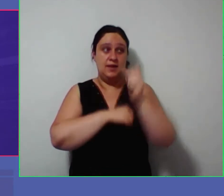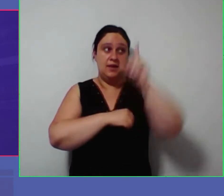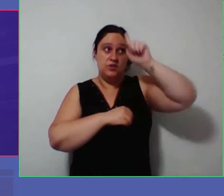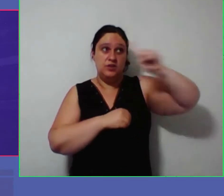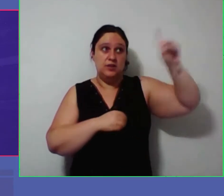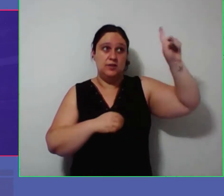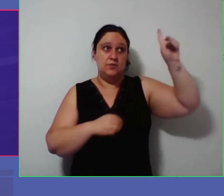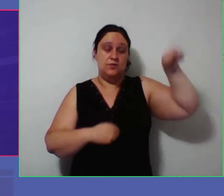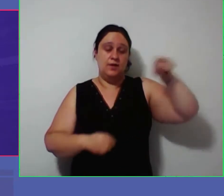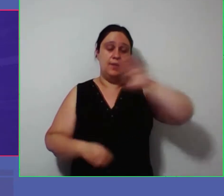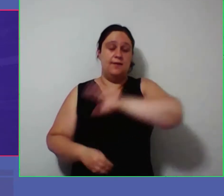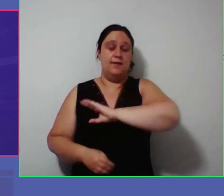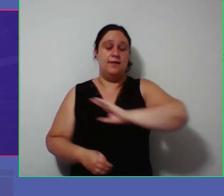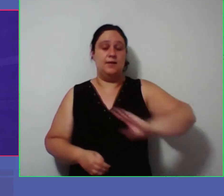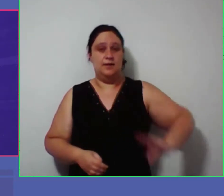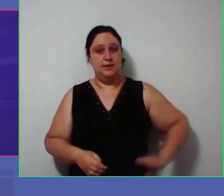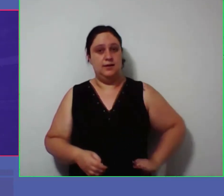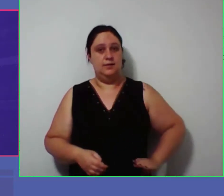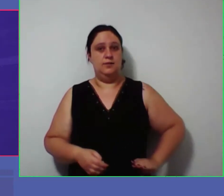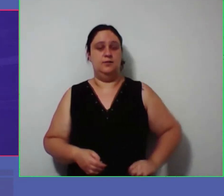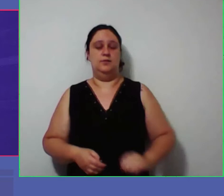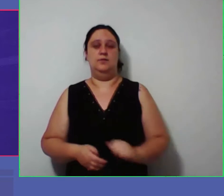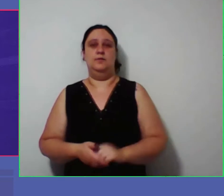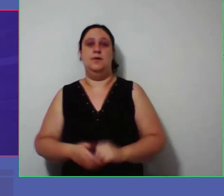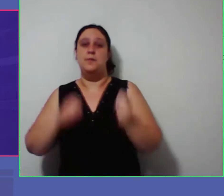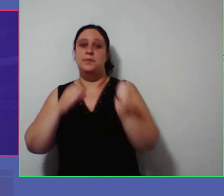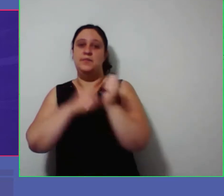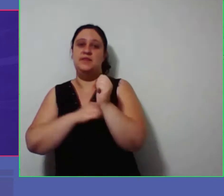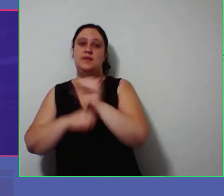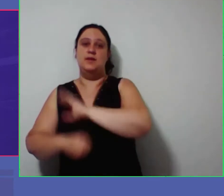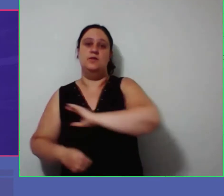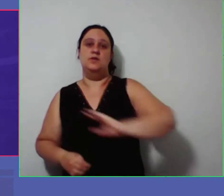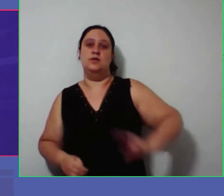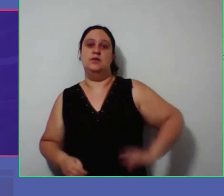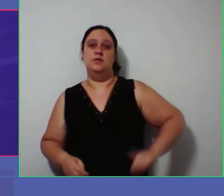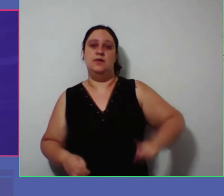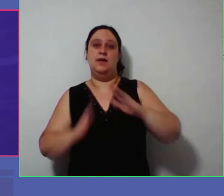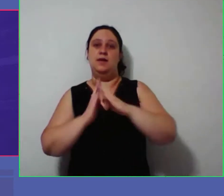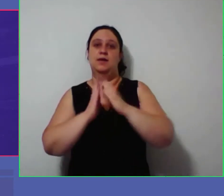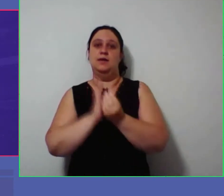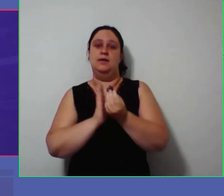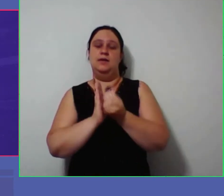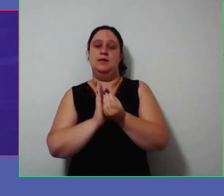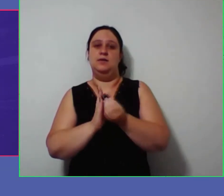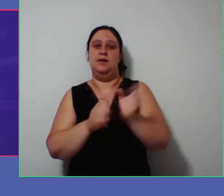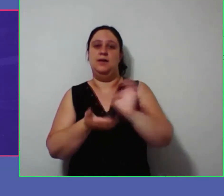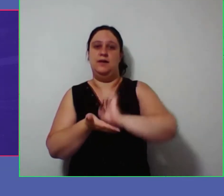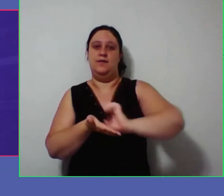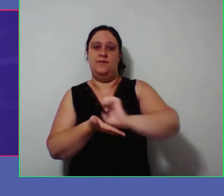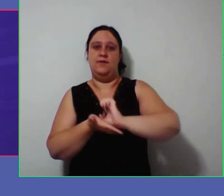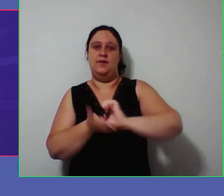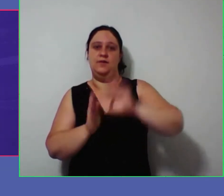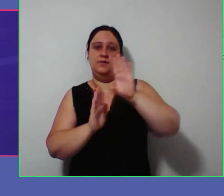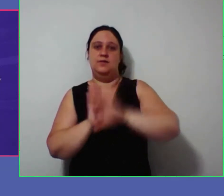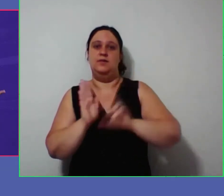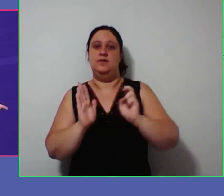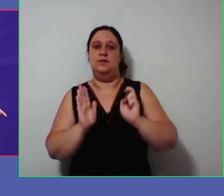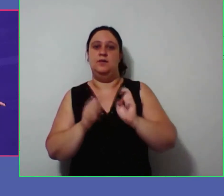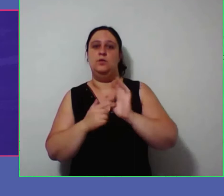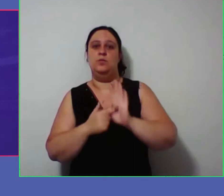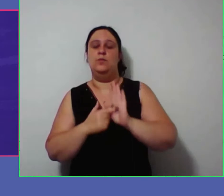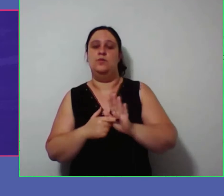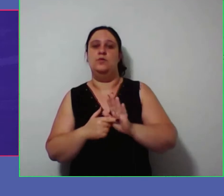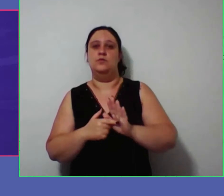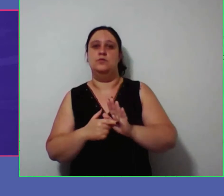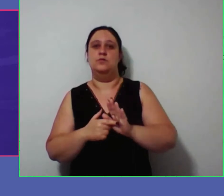é a igreja. E Efésios 5 fala do grande mistério. O grande mistério é Cristo